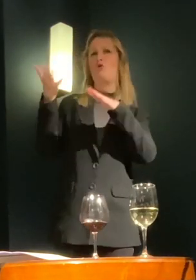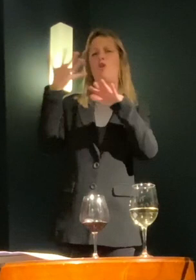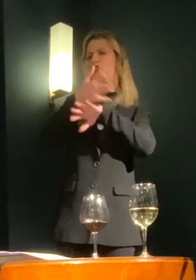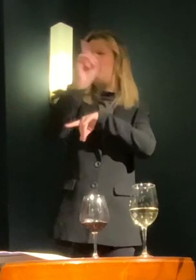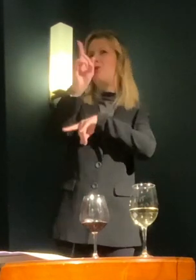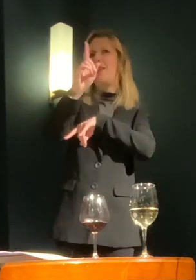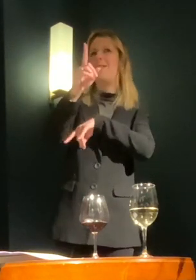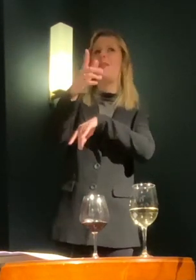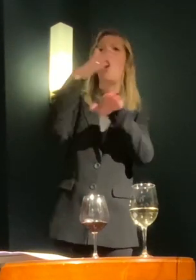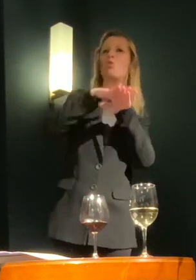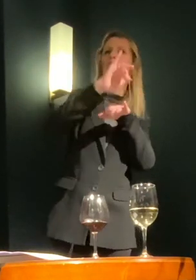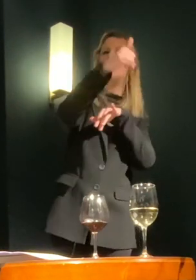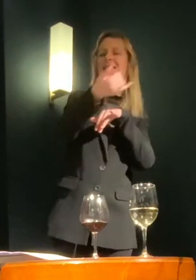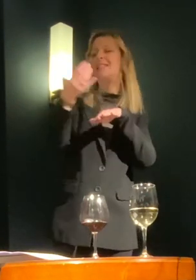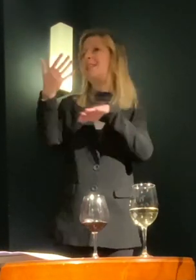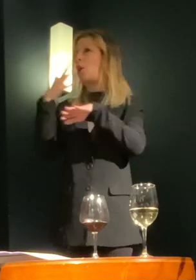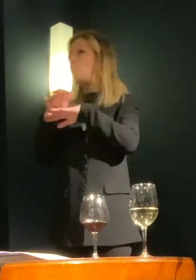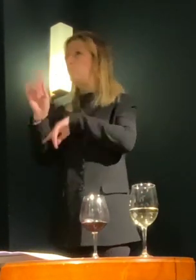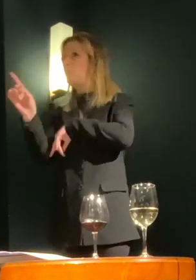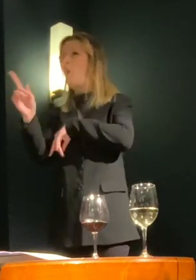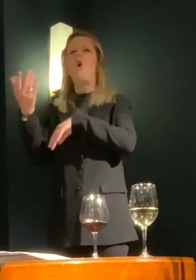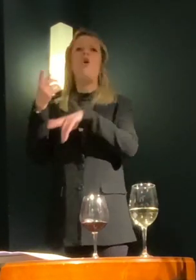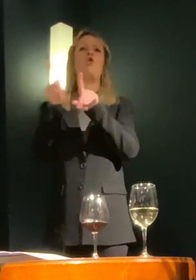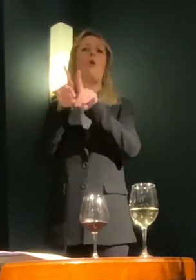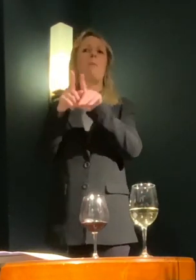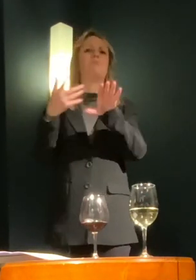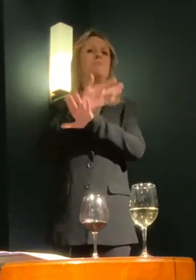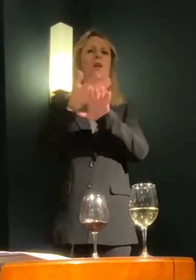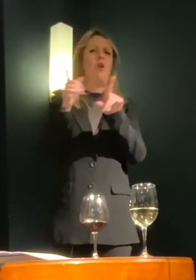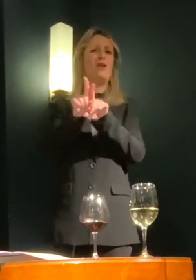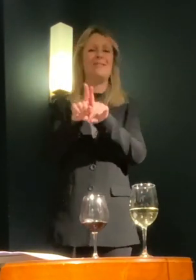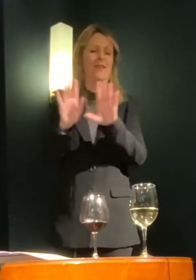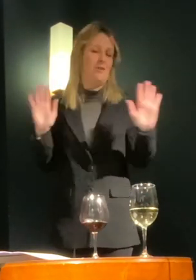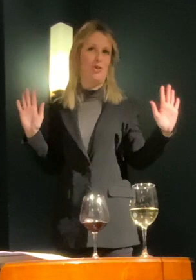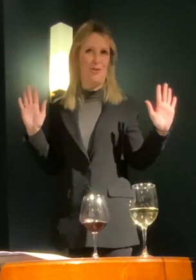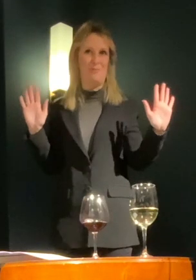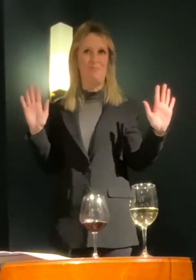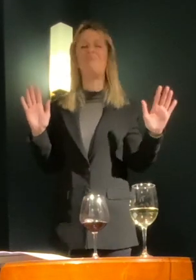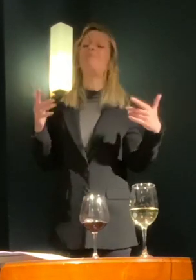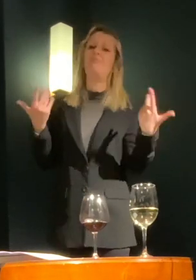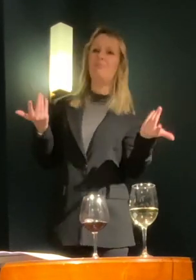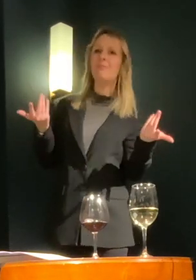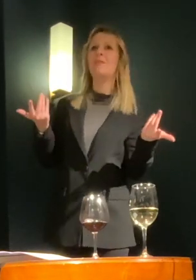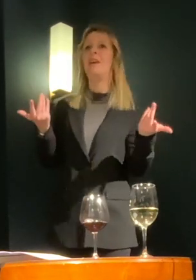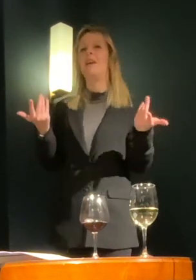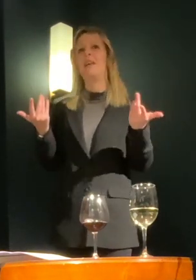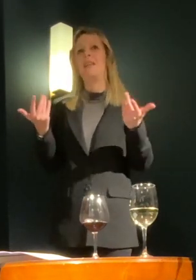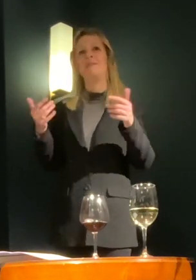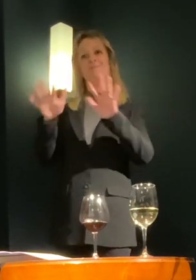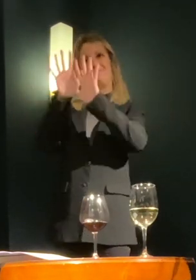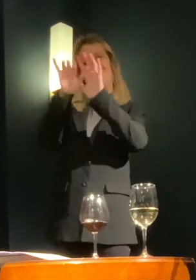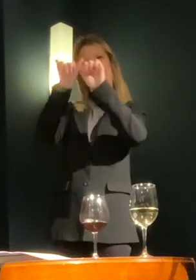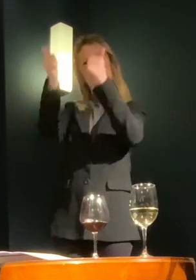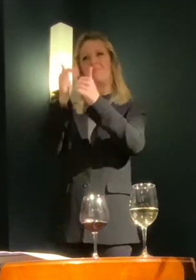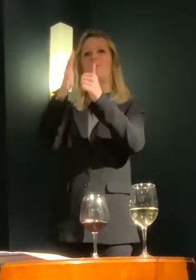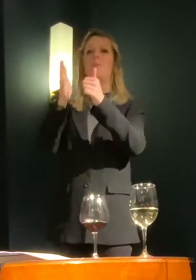si sa come il sesso e come la pornografia, sono cose che, diciamo, si cerca sempre di tenere al riparo i ragazzi, le cose, quando in